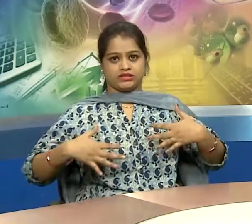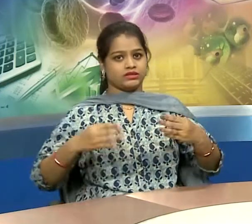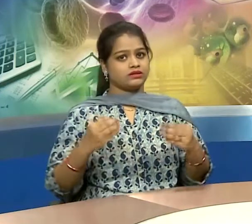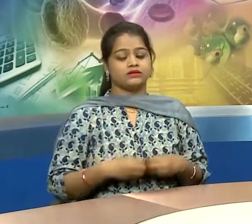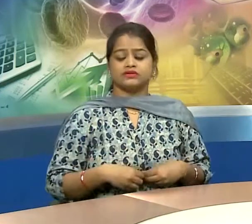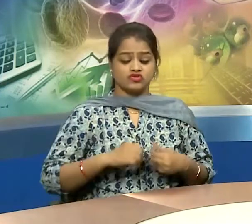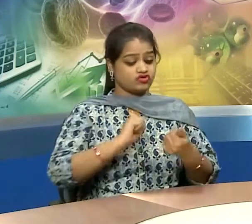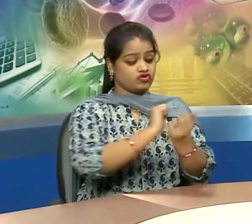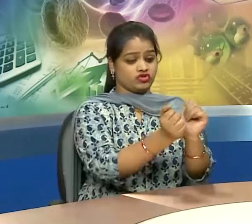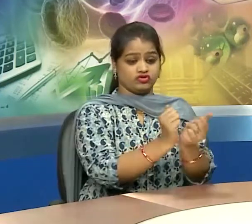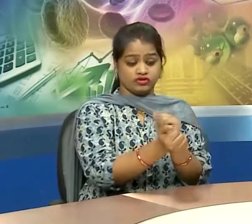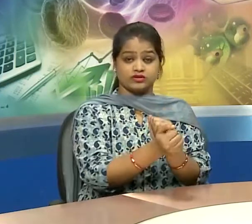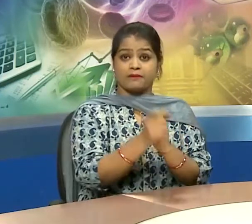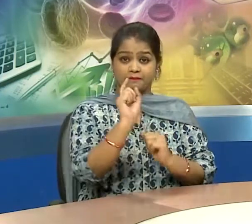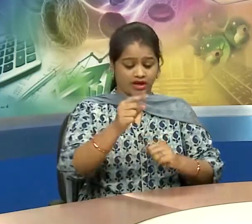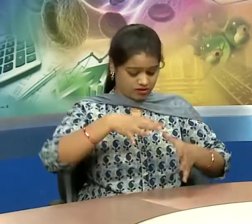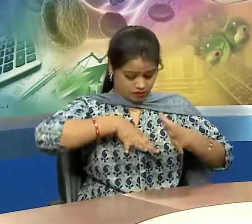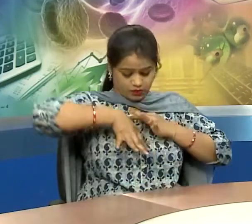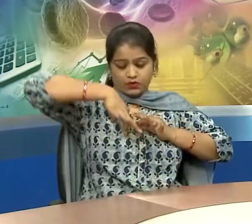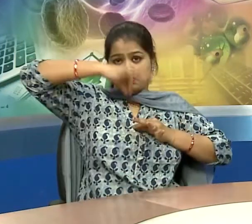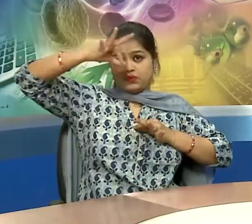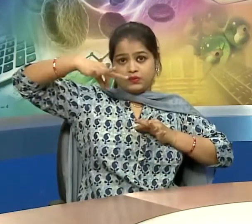पर आत्मा अमर होती है,